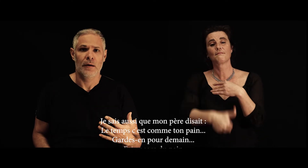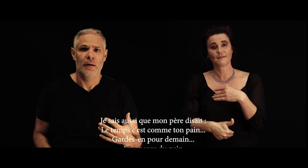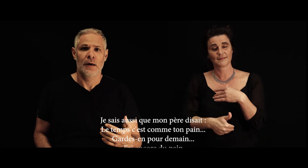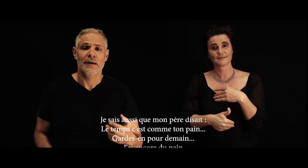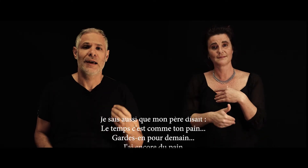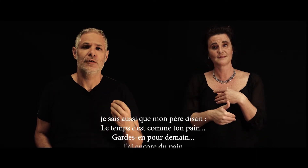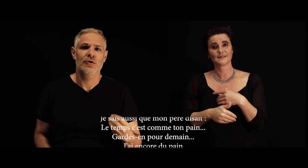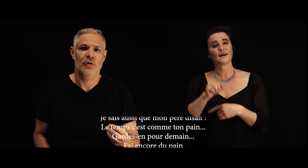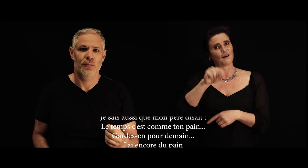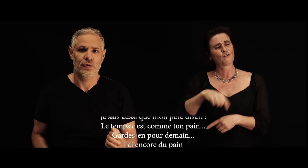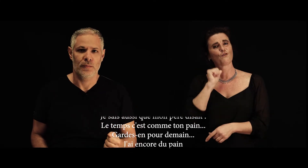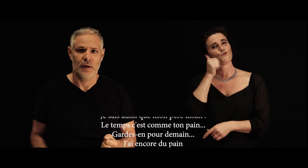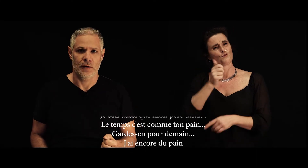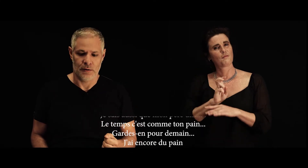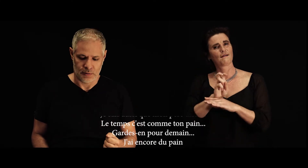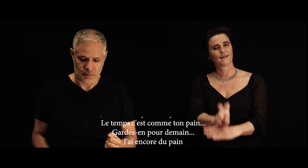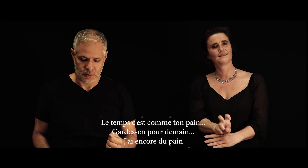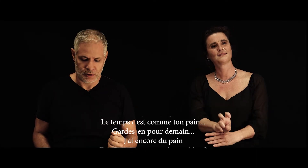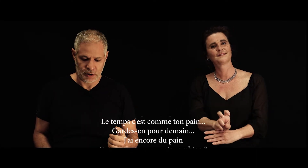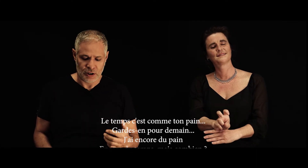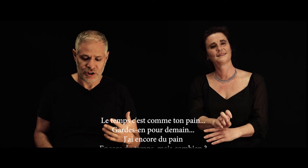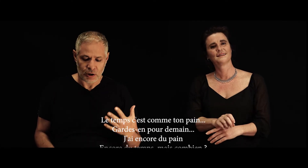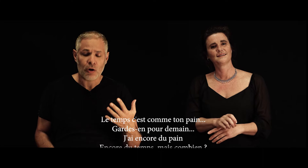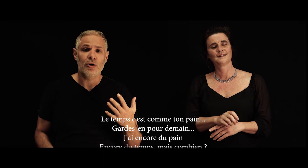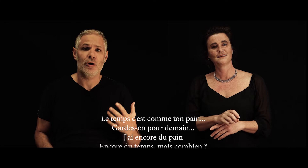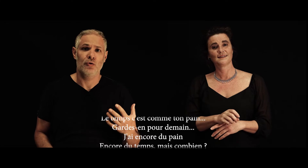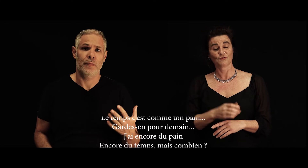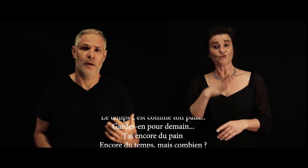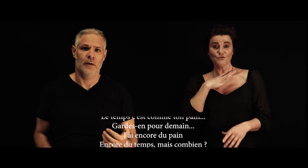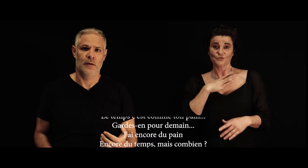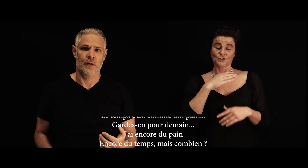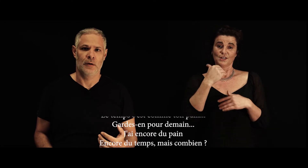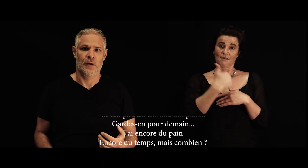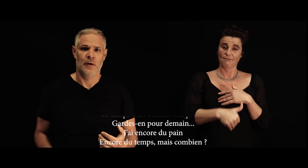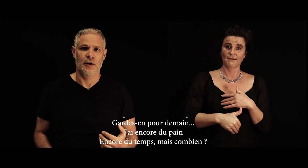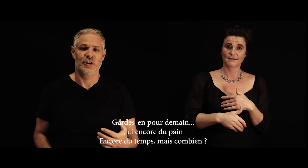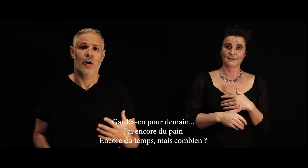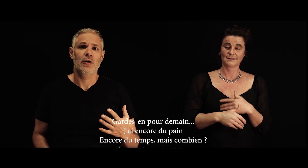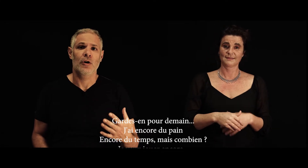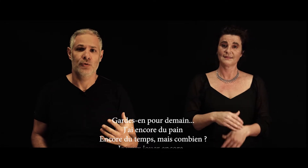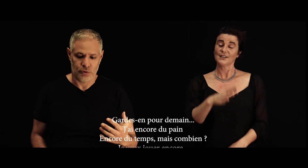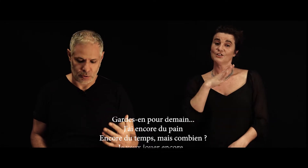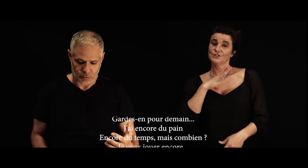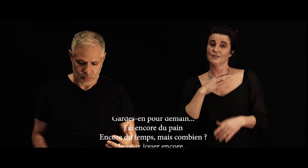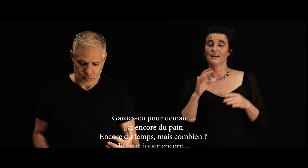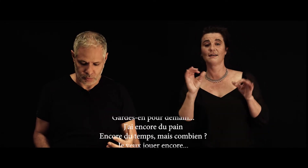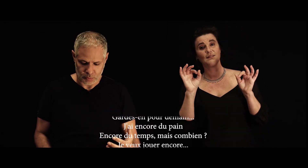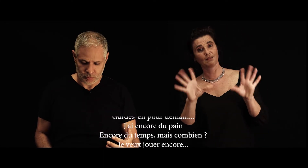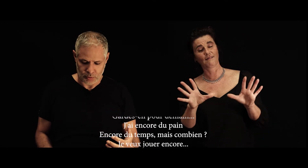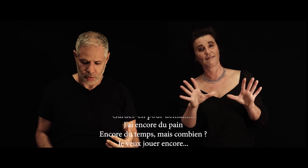pain, garde-en pour demain. » J'ai encore du pain, j'ai encore du